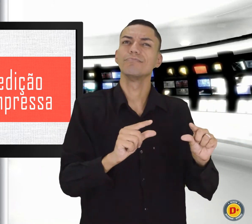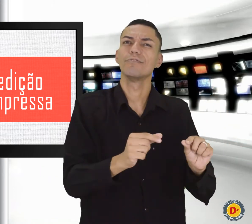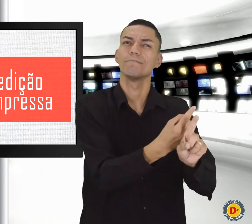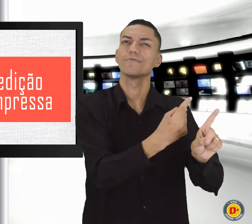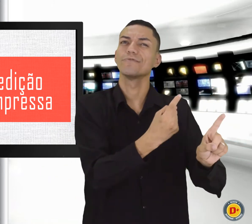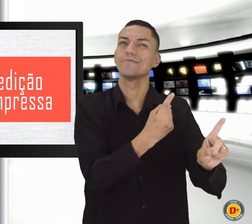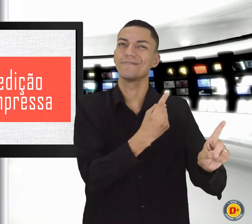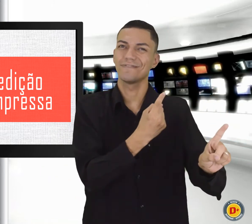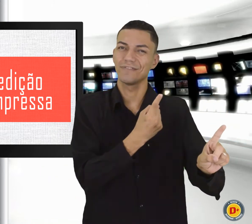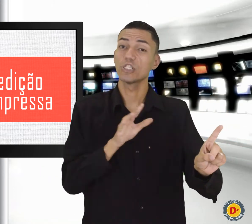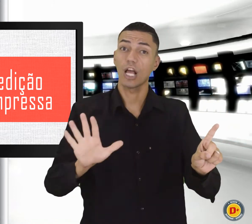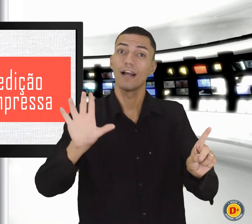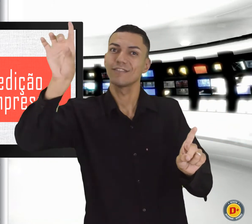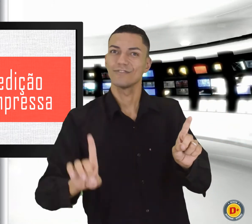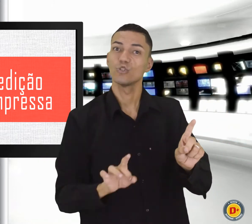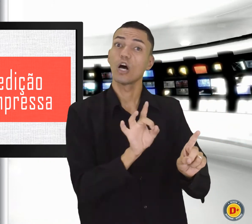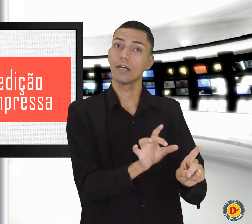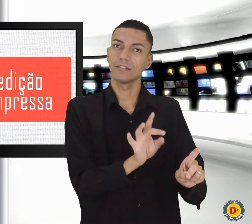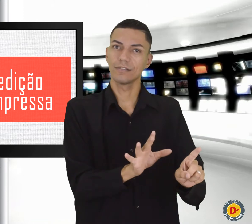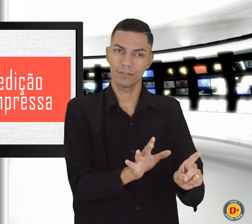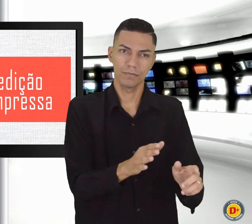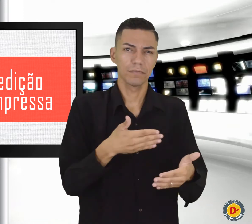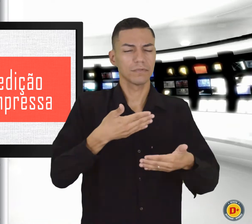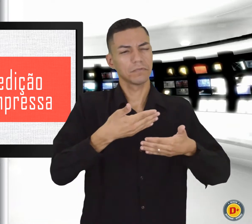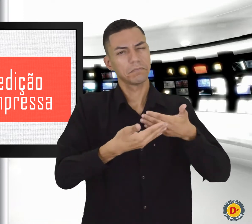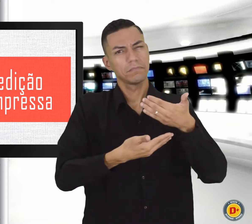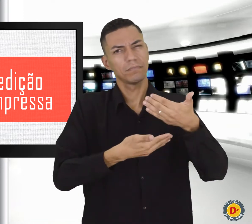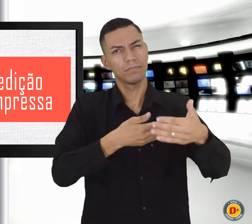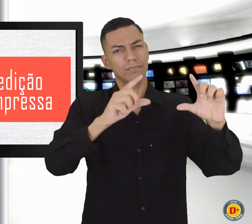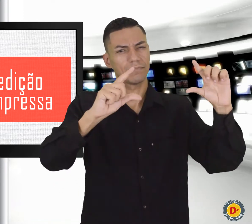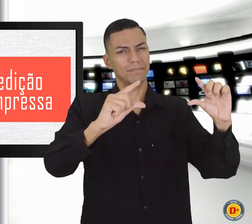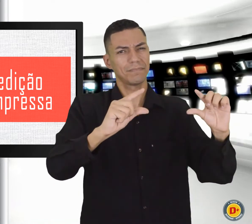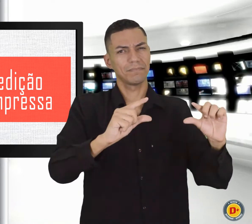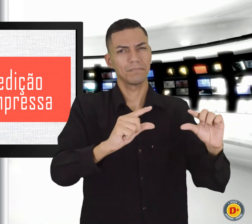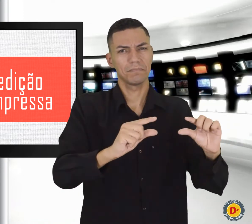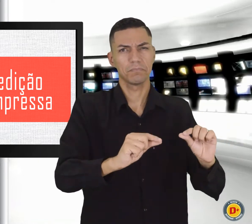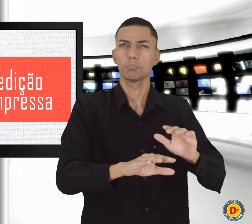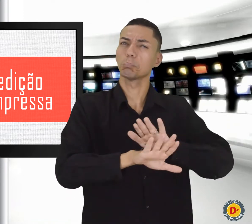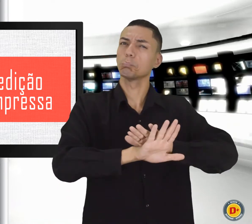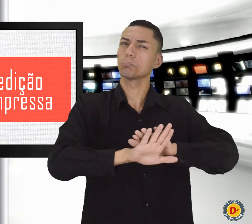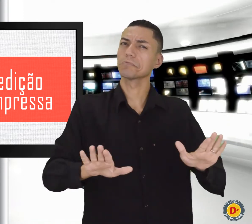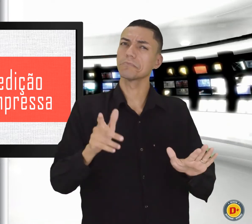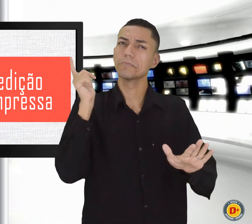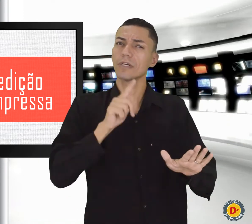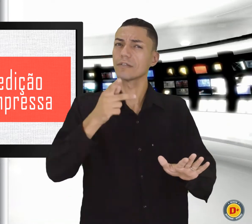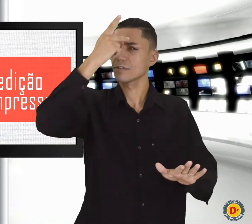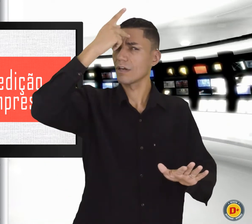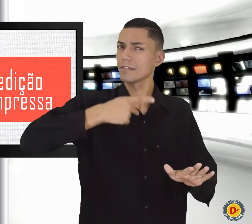aos poucos, aplicando-se a técnica da dissolvência. O consultor passa a frequentar cada vez menos